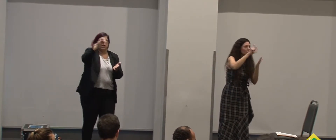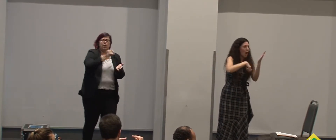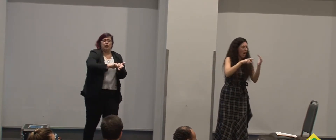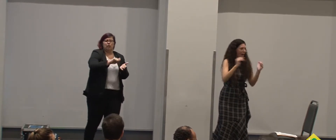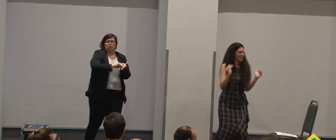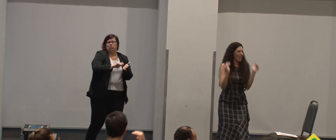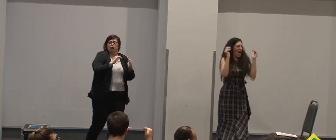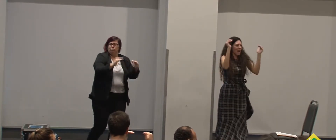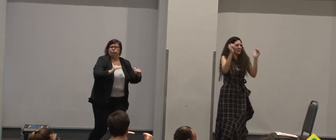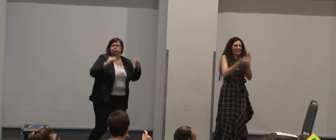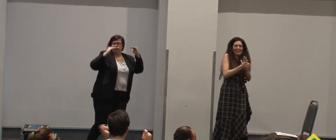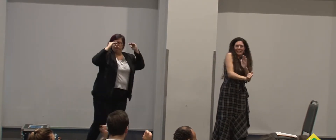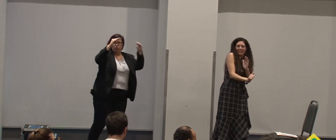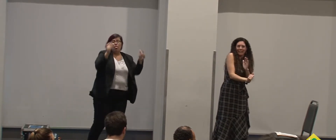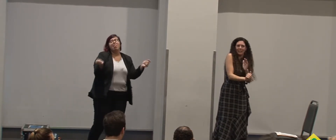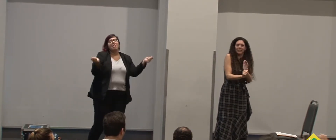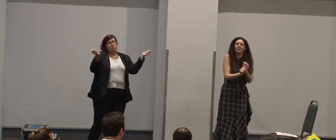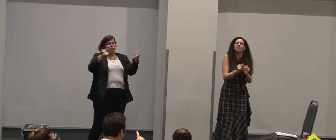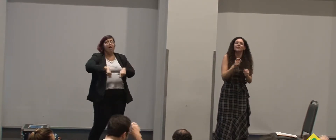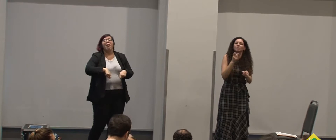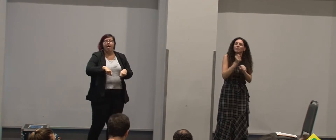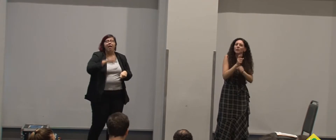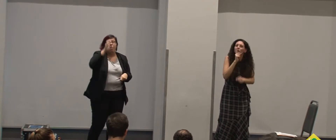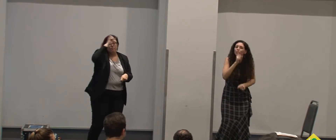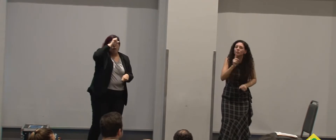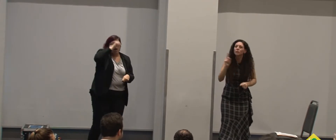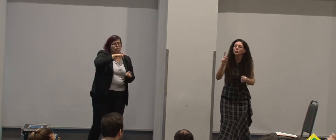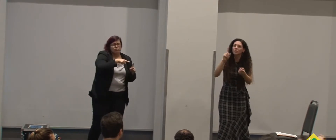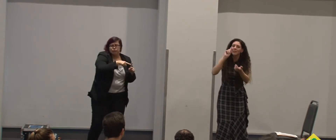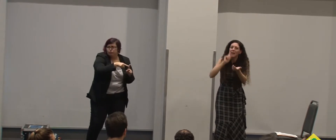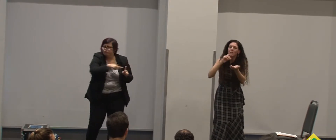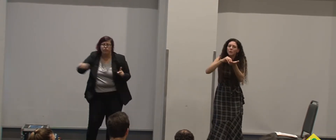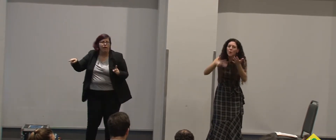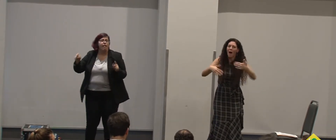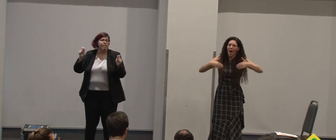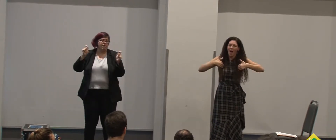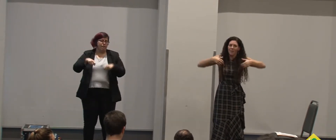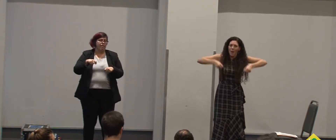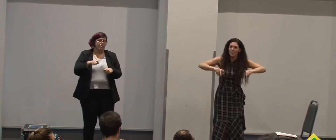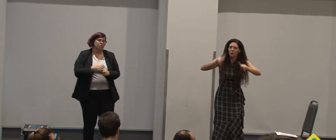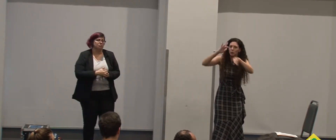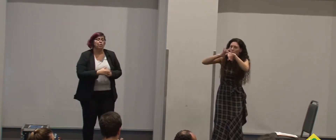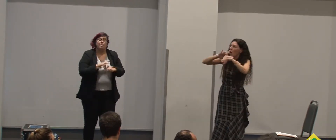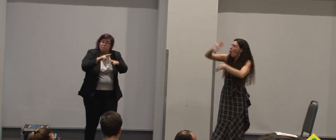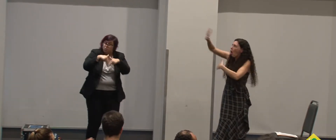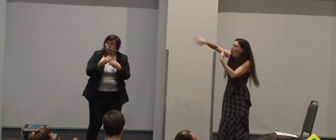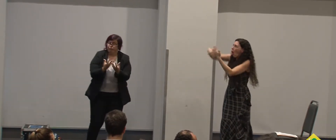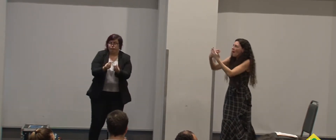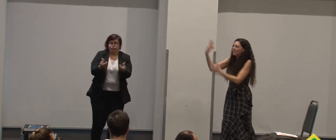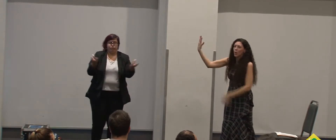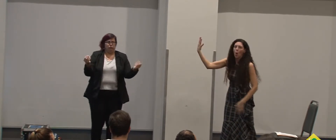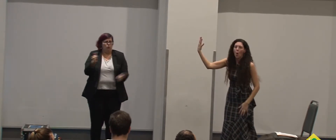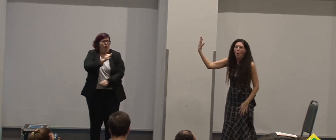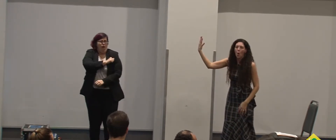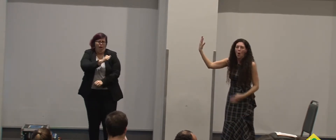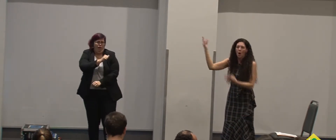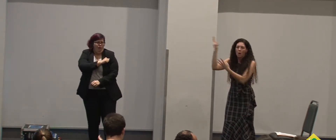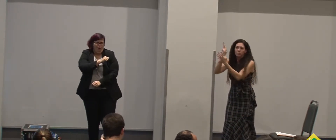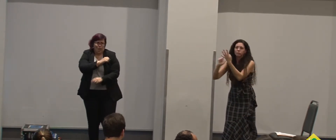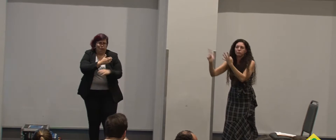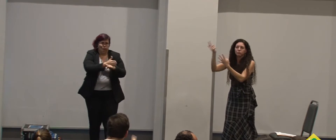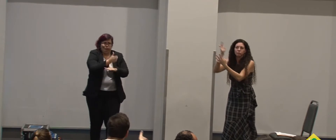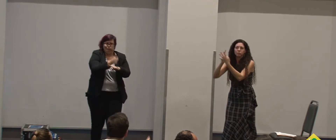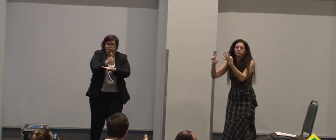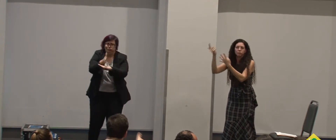de registros, eles são ensinados através de comparação, através do uso. E todos esses